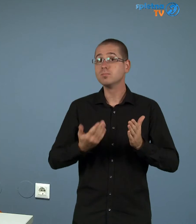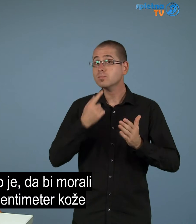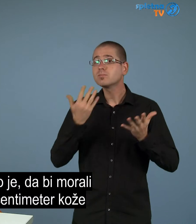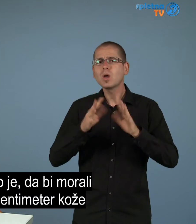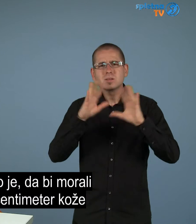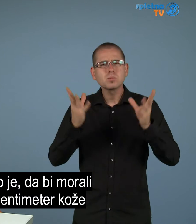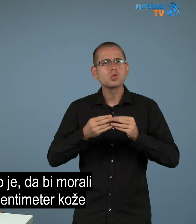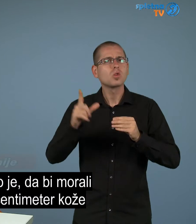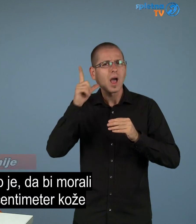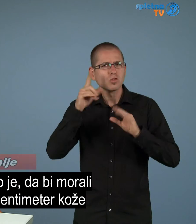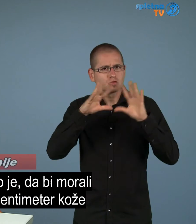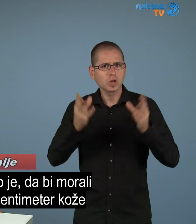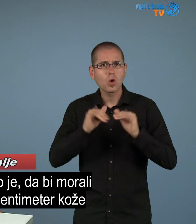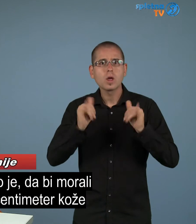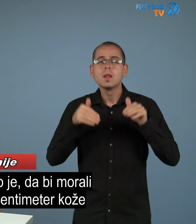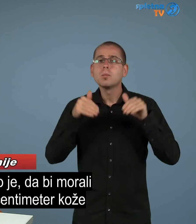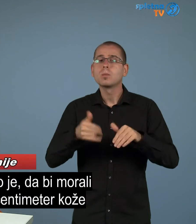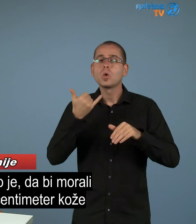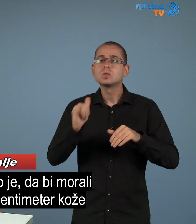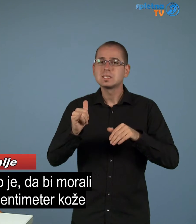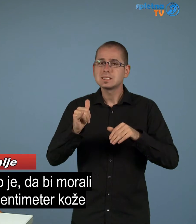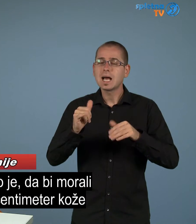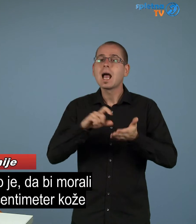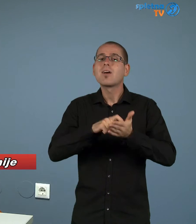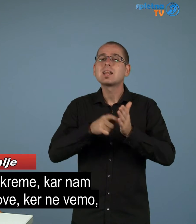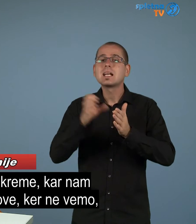Ampak neko splošno načelo je, da bi morali na vsak kvadratni